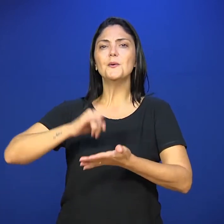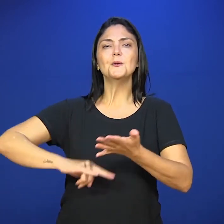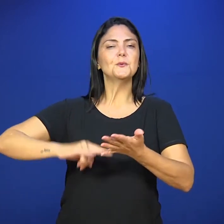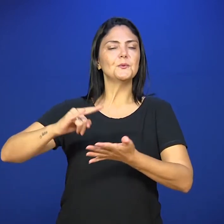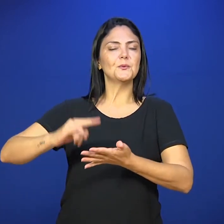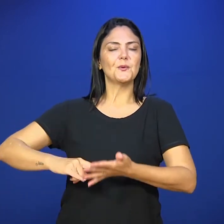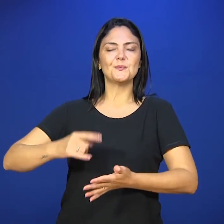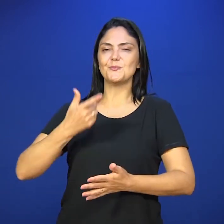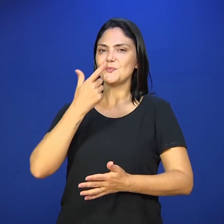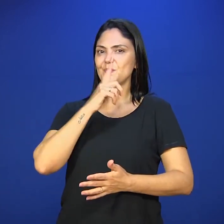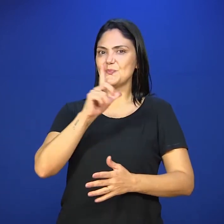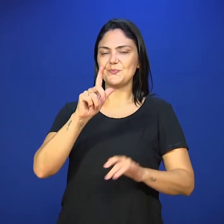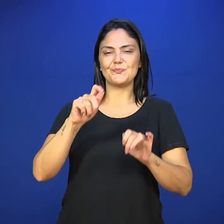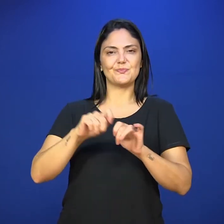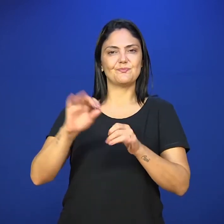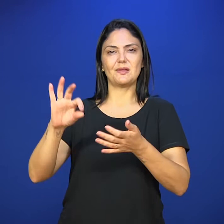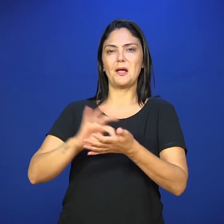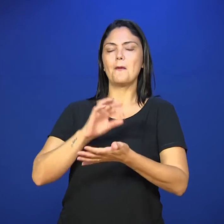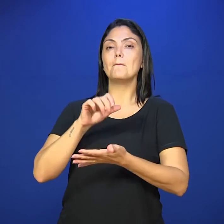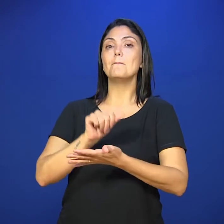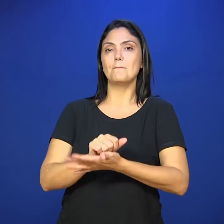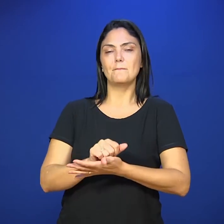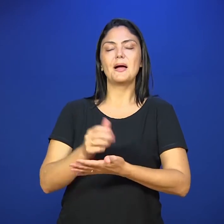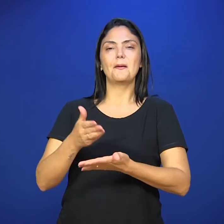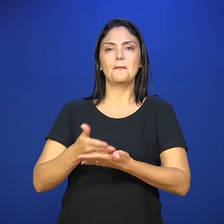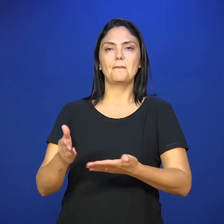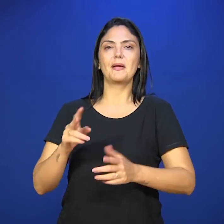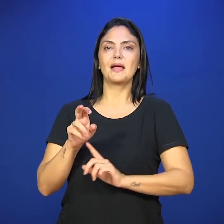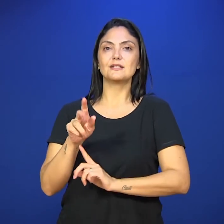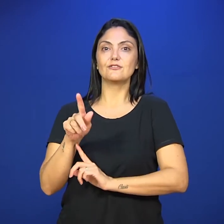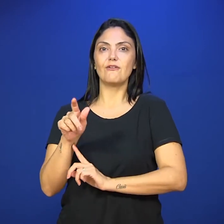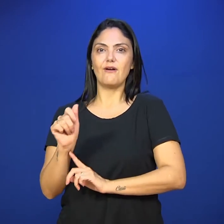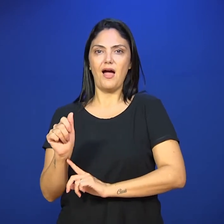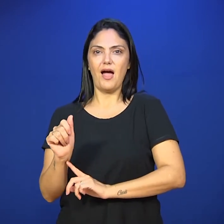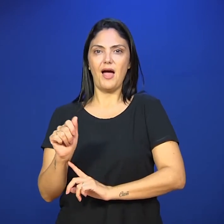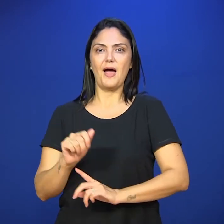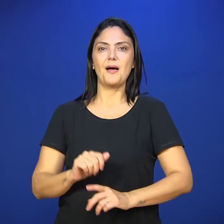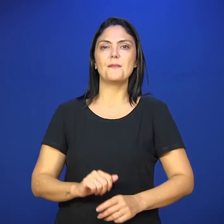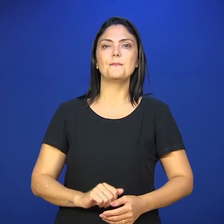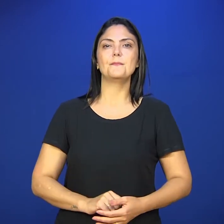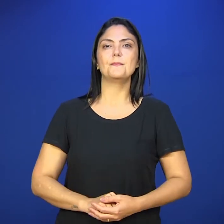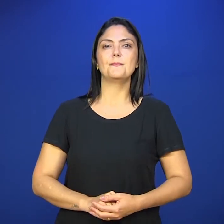documento impedirá a realização da matrícula e na perda da vaga.